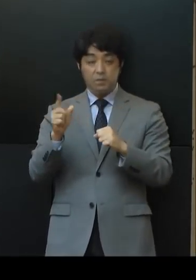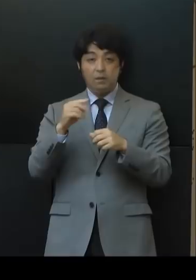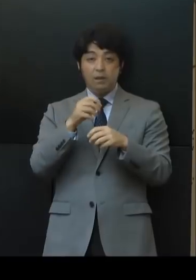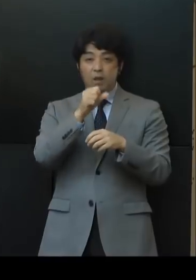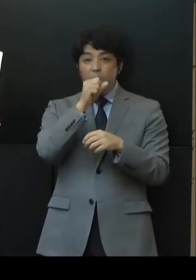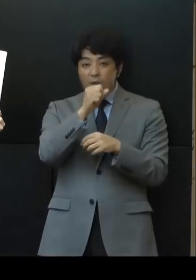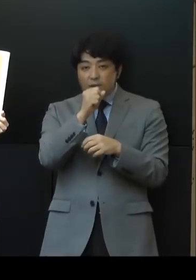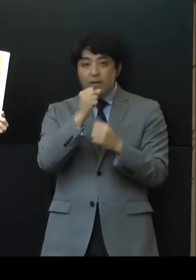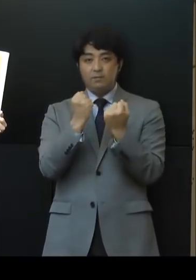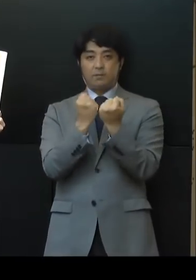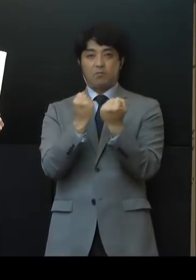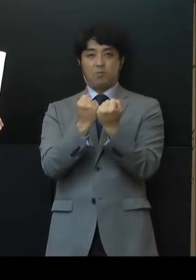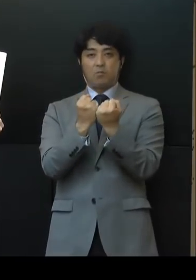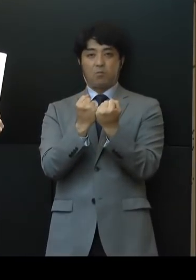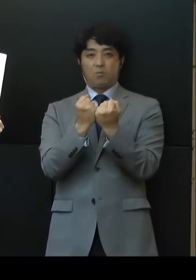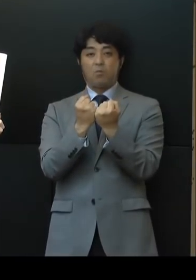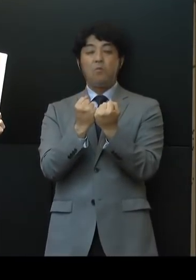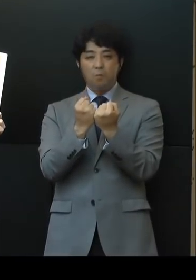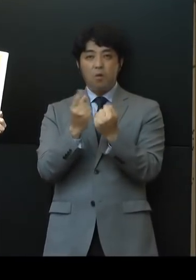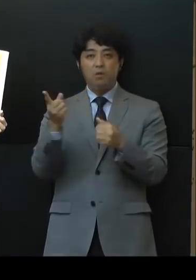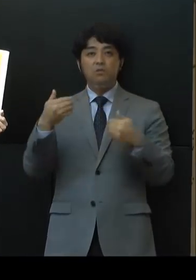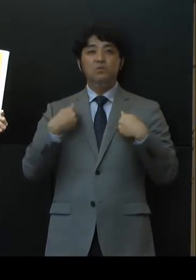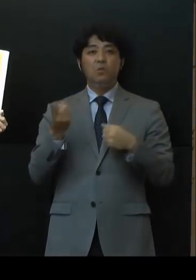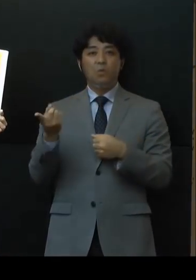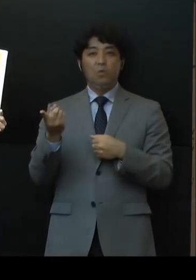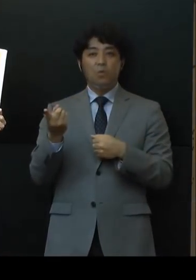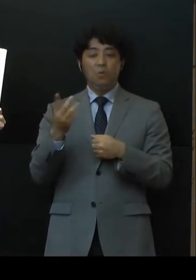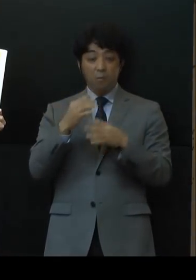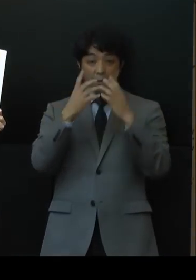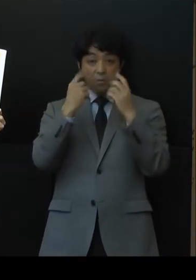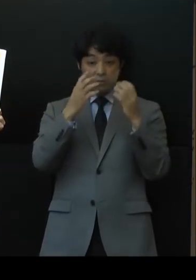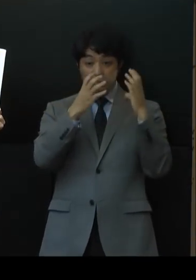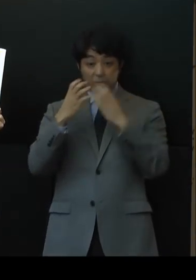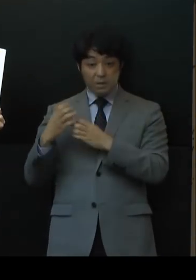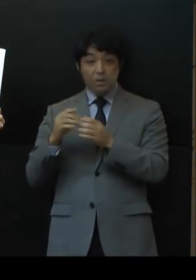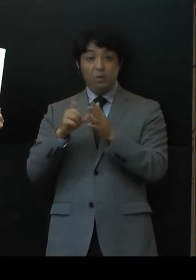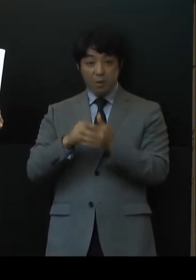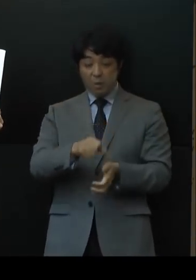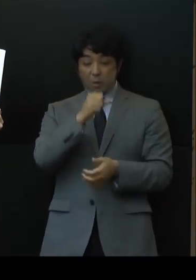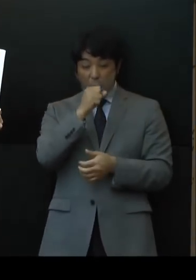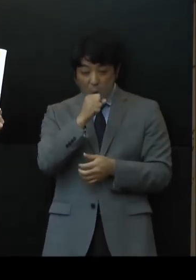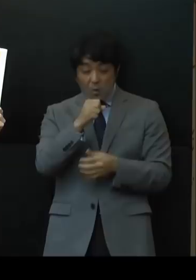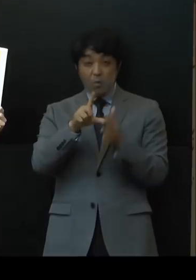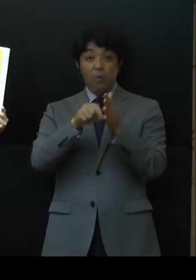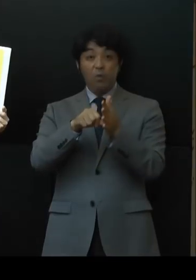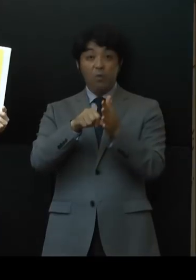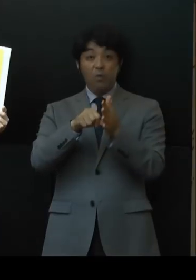スクをしていない、あるいはマスクを外しているときに、どうしても咳やくしゃみが瞬間出そうになったときには、